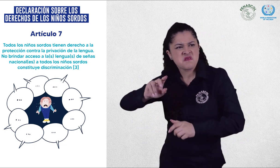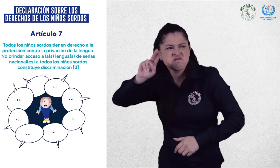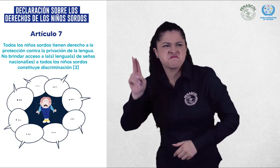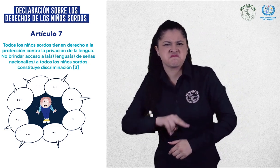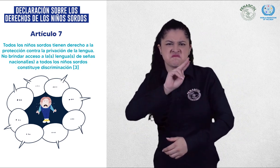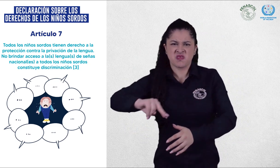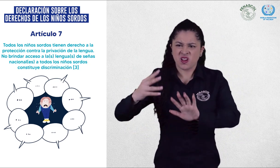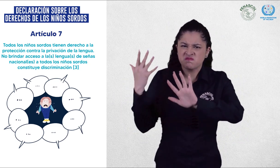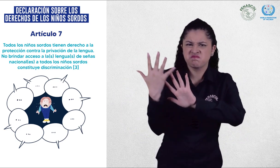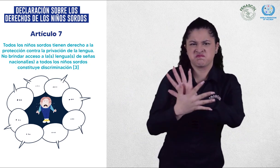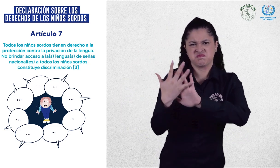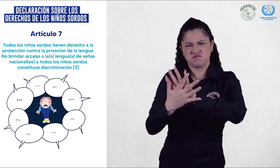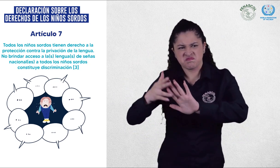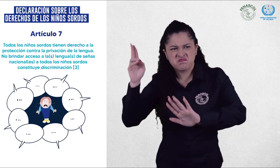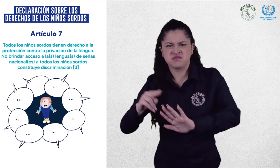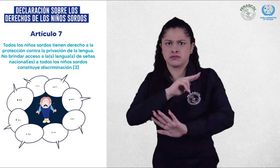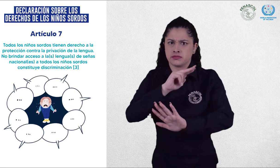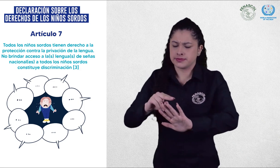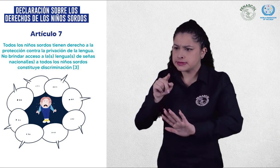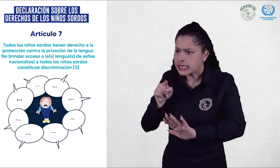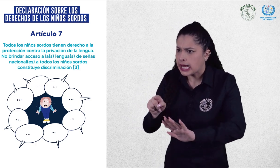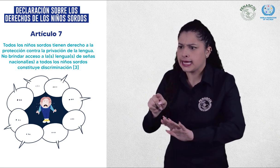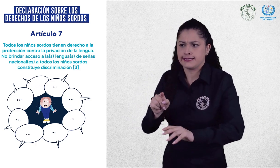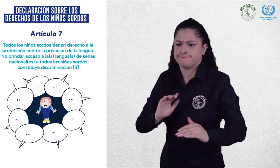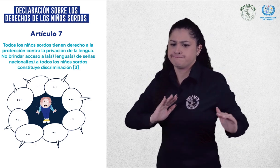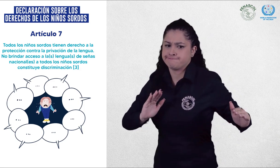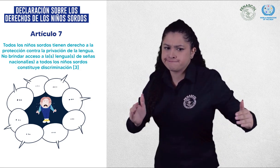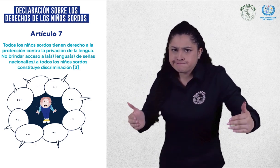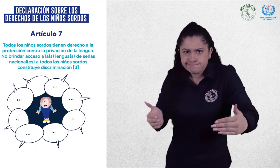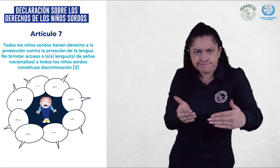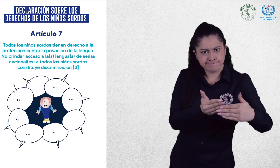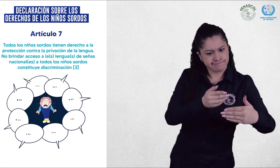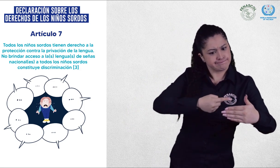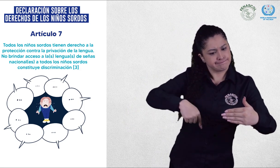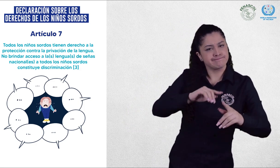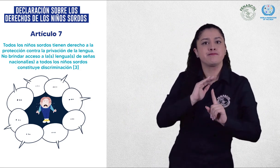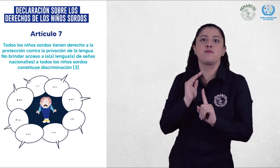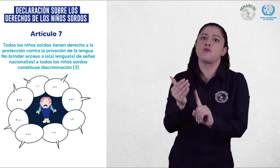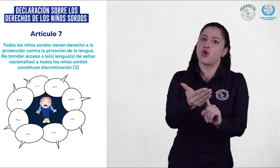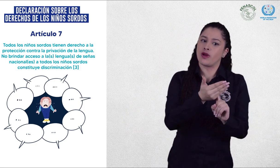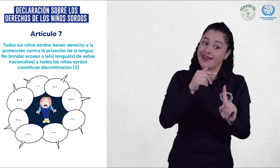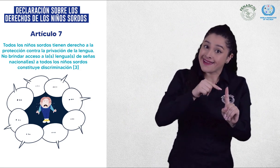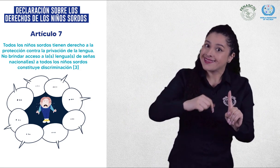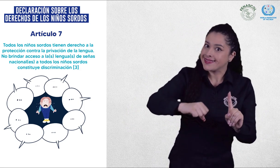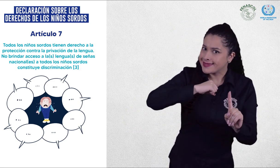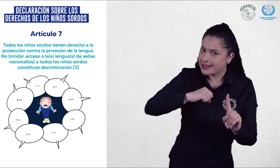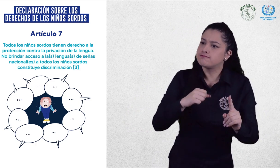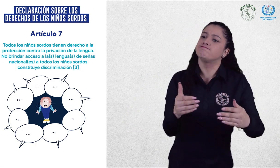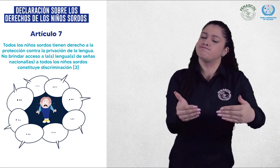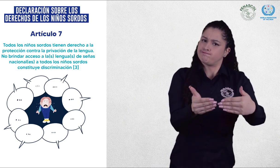brindar acceso a las lenguas de señas nacionales a todos los niños sordos constituye